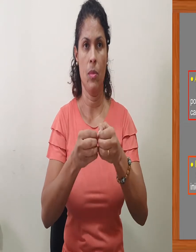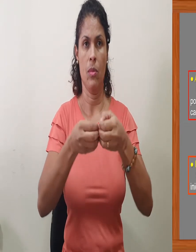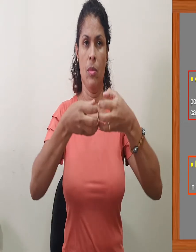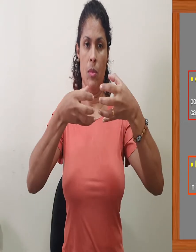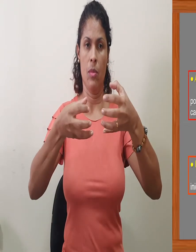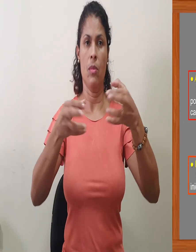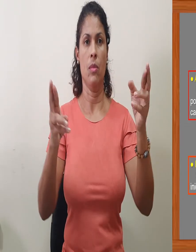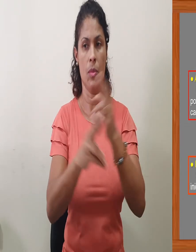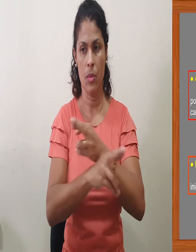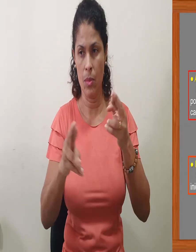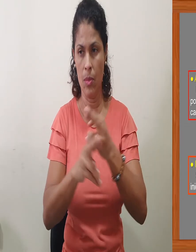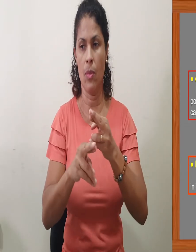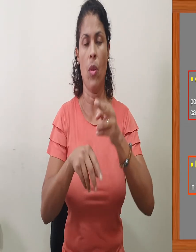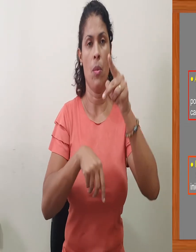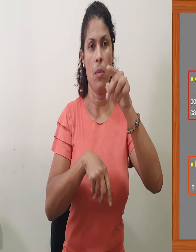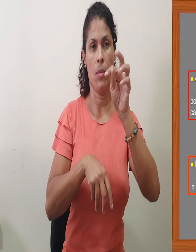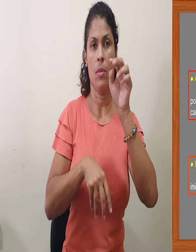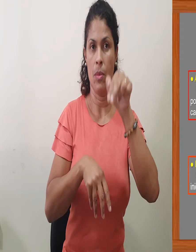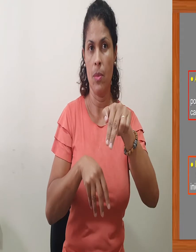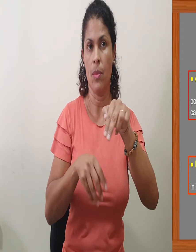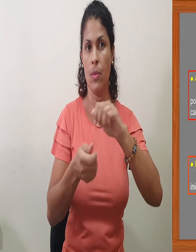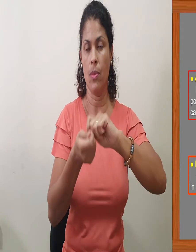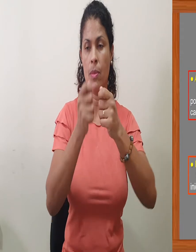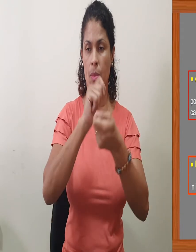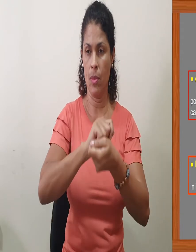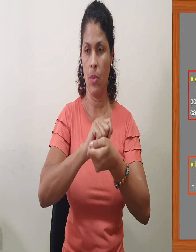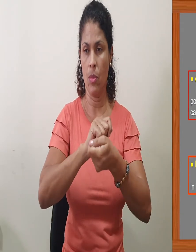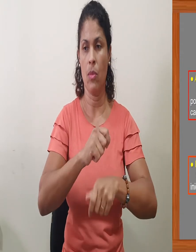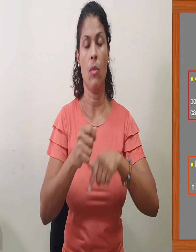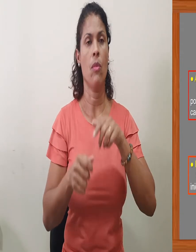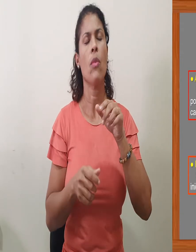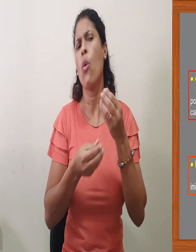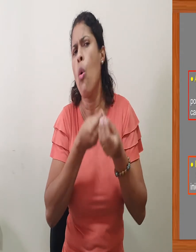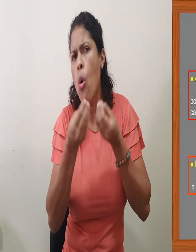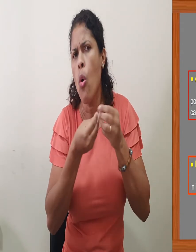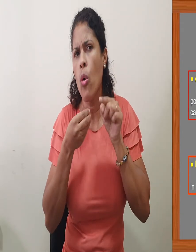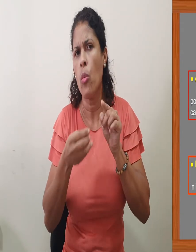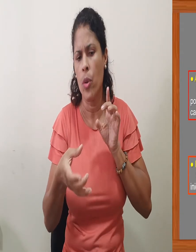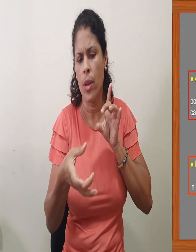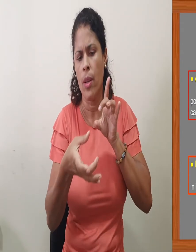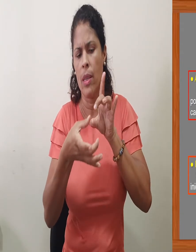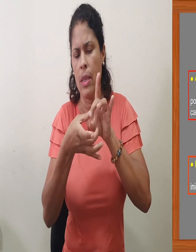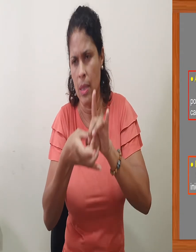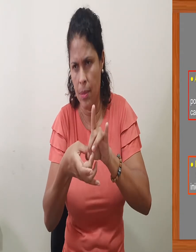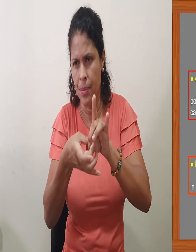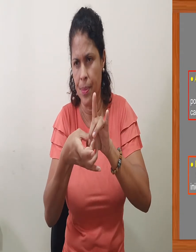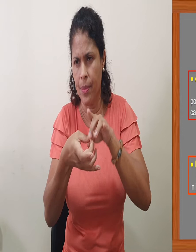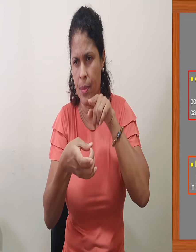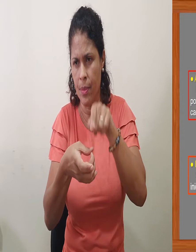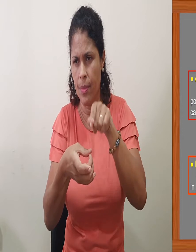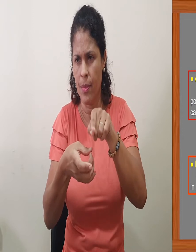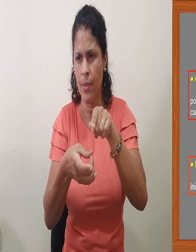Ainda se observa a inativação dos genes supressores tumorais, os chamados